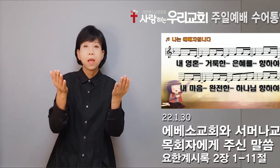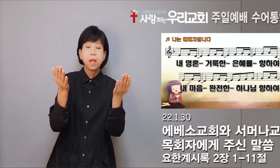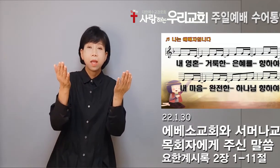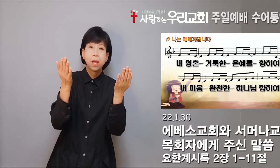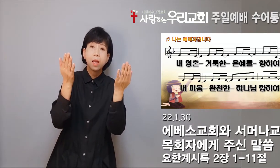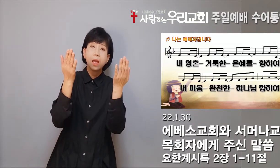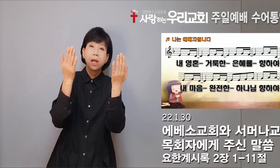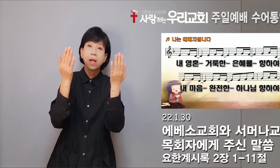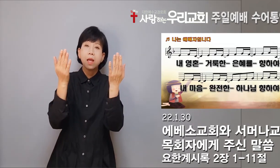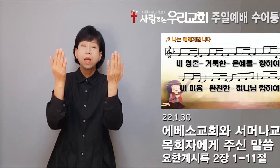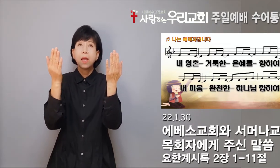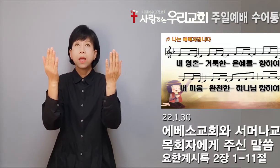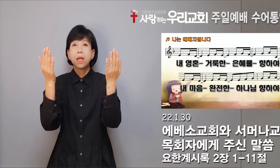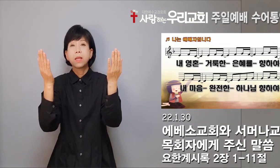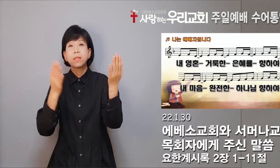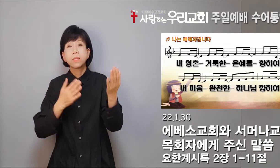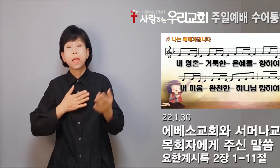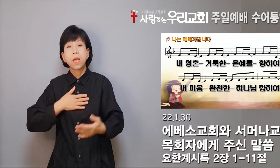예배합니다.